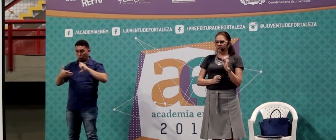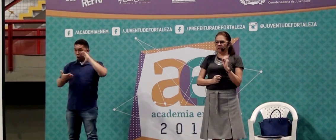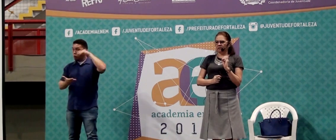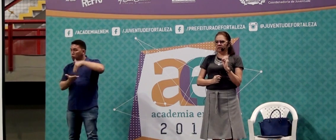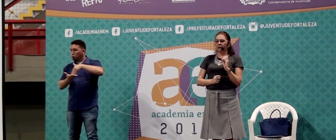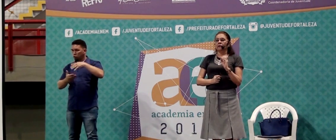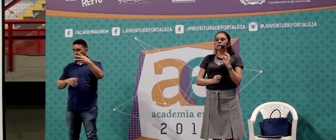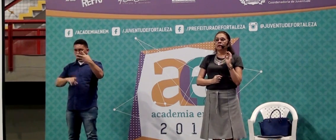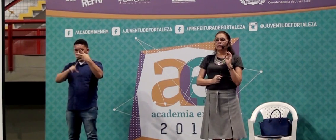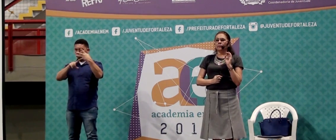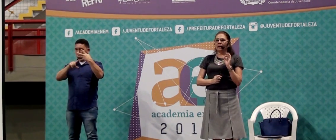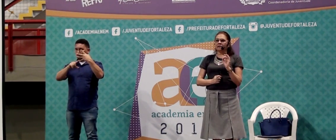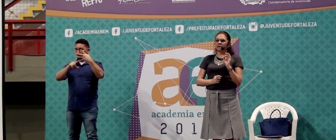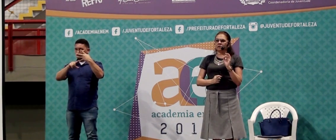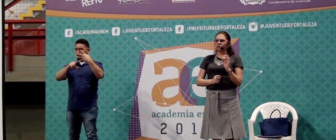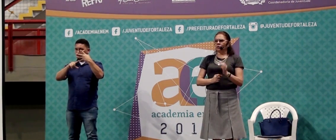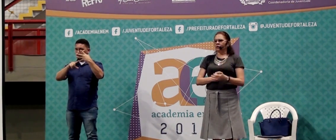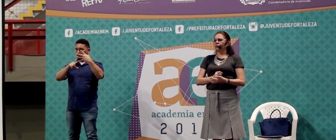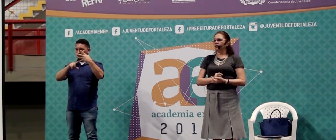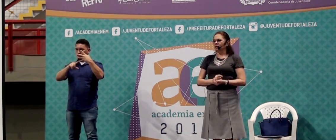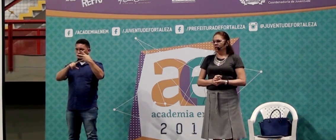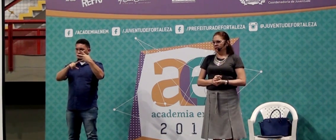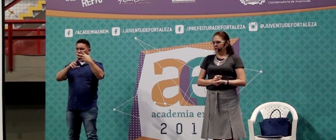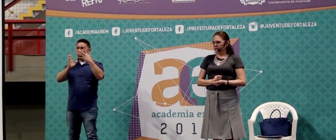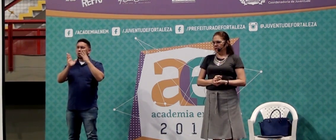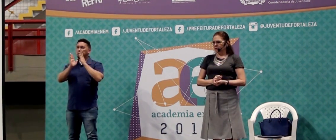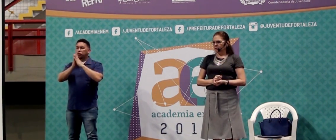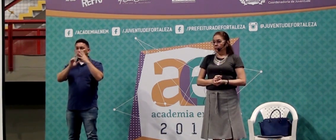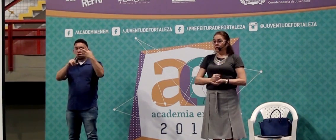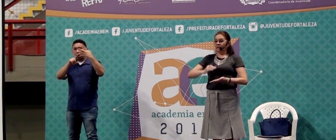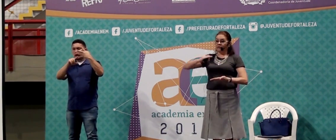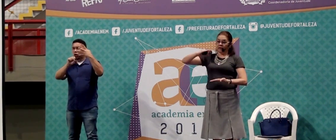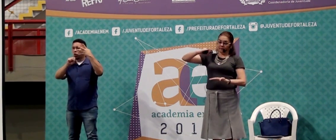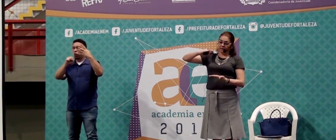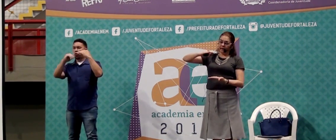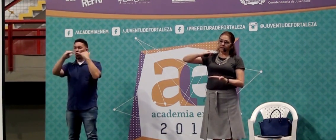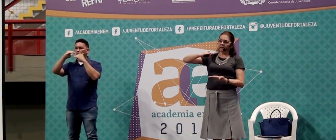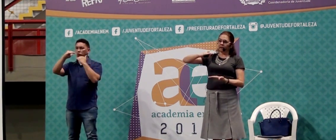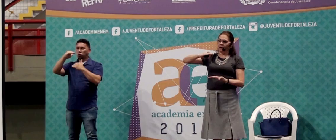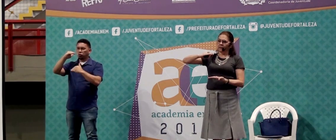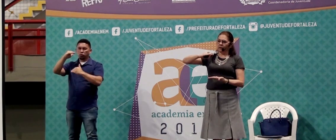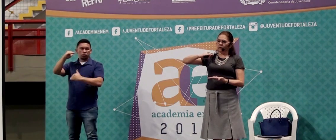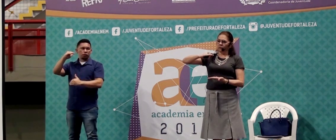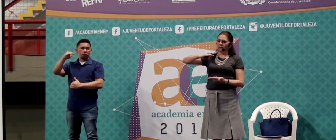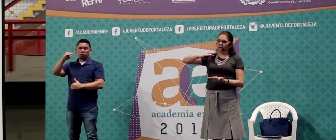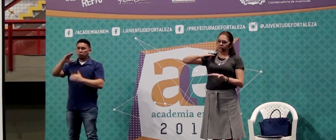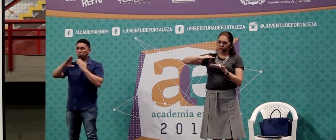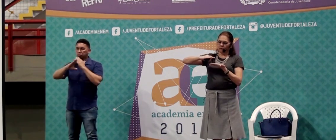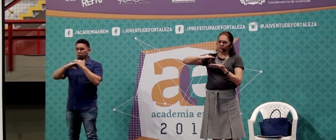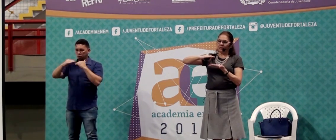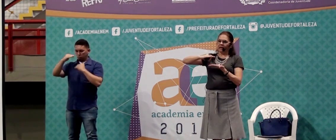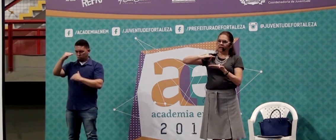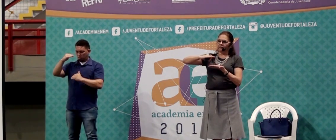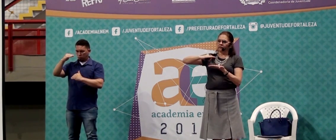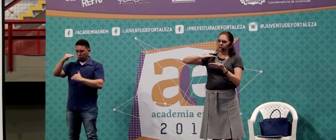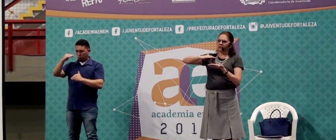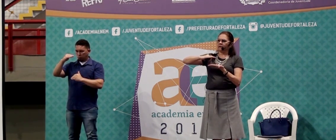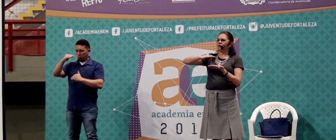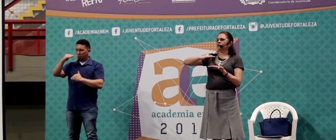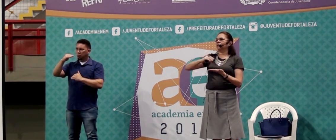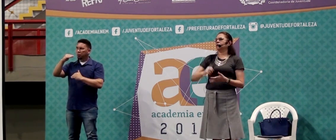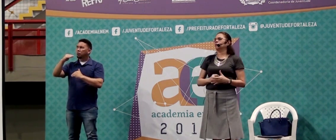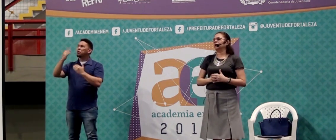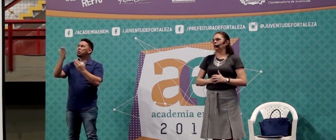para vocês. Não passem de 8 linhas. Porque fica desse tamanho a conclusão e os parágrafos